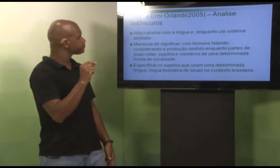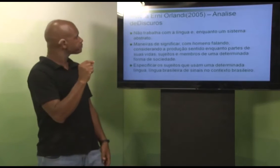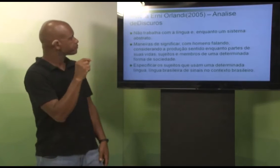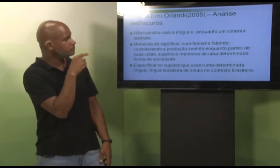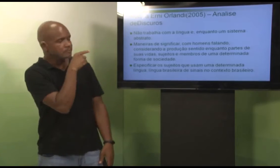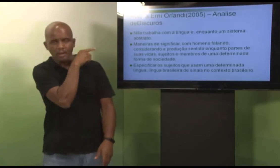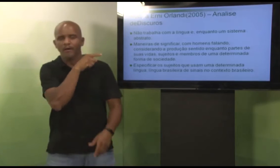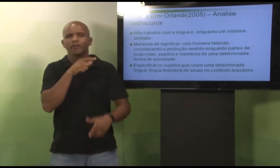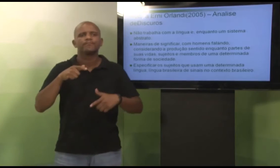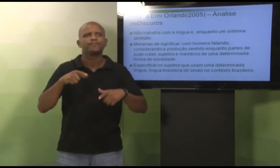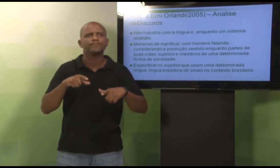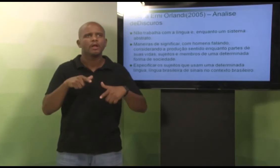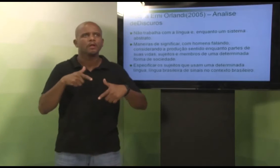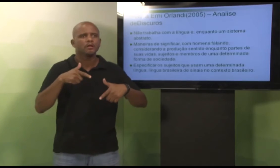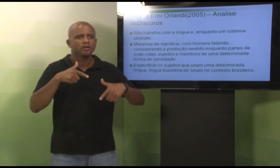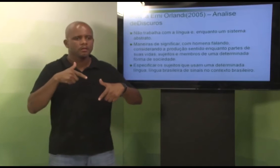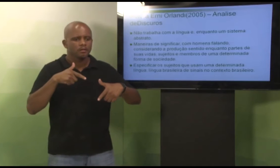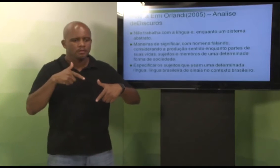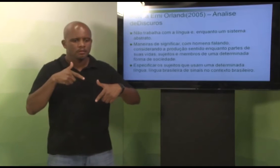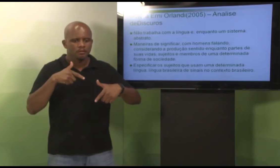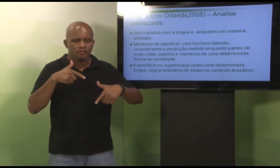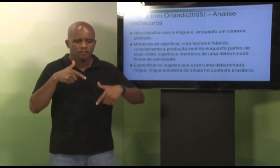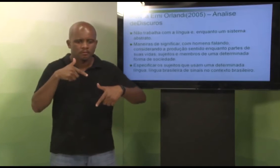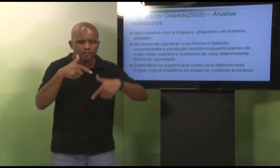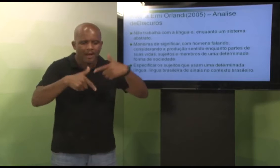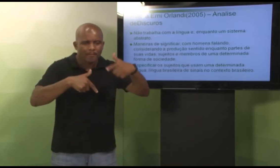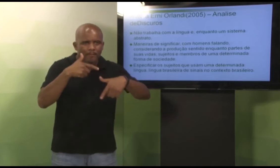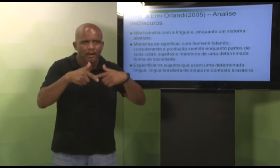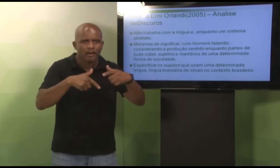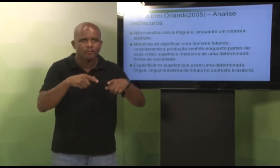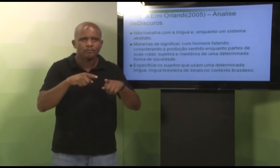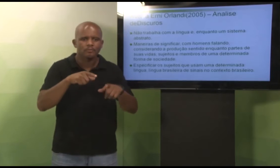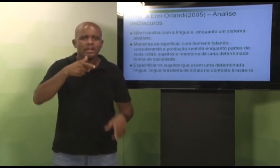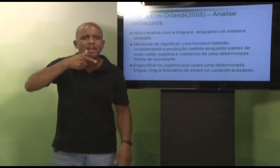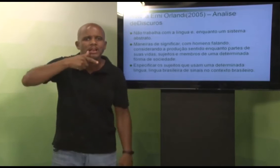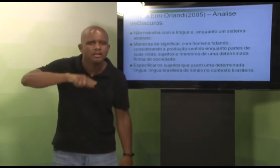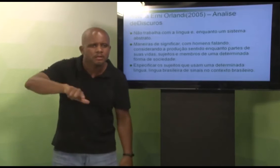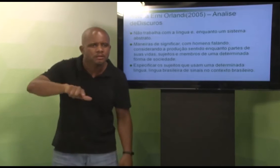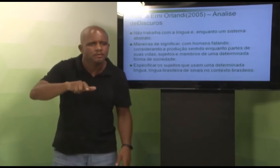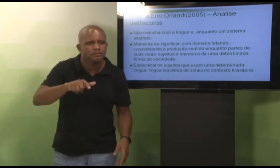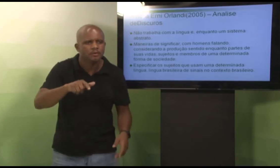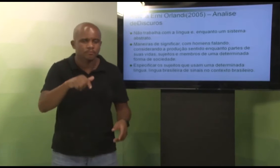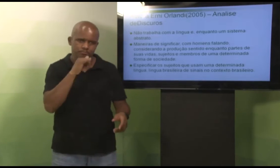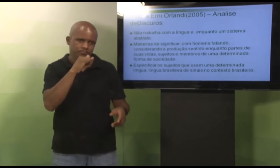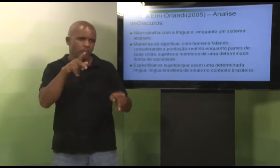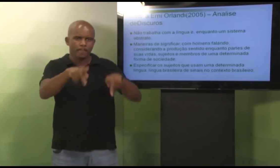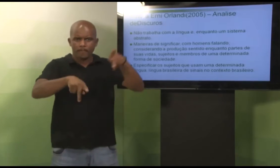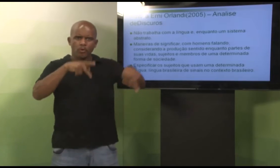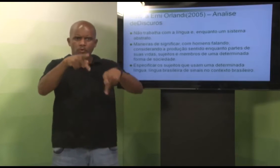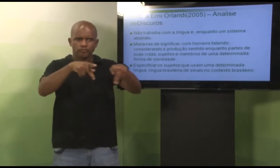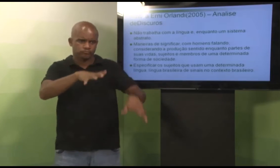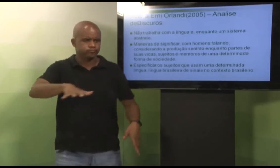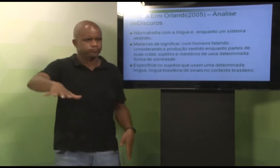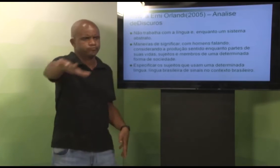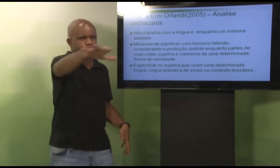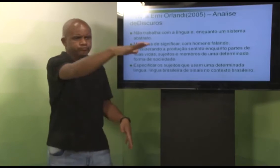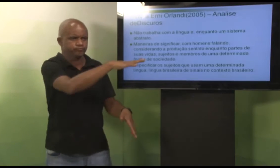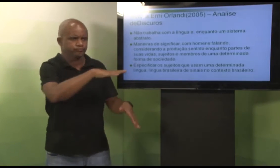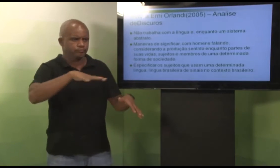Orlandi, ele vem falar que, a partir das suas explicações, depreende-se que o trabalho com a língua